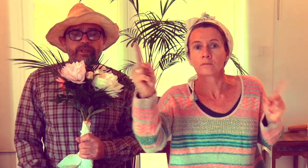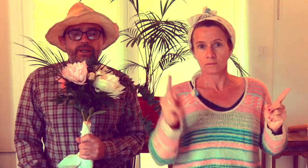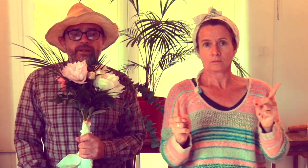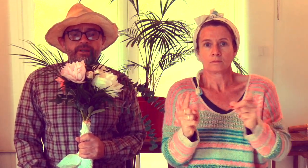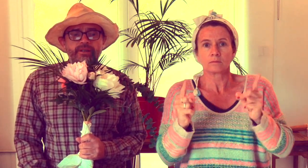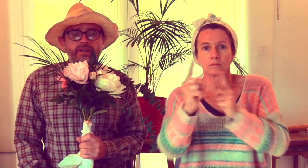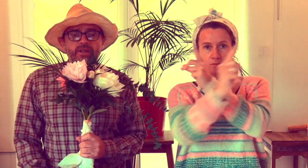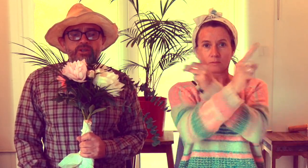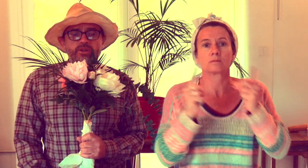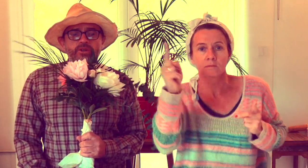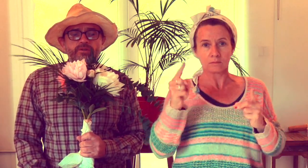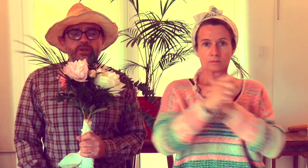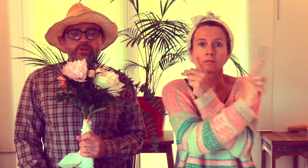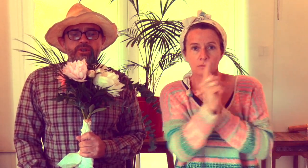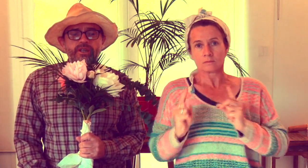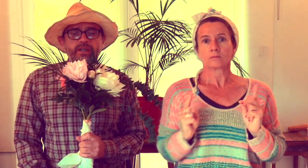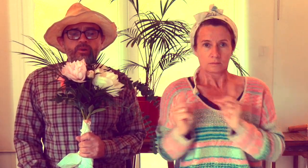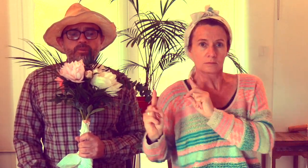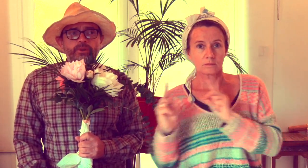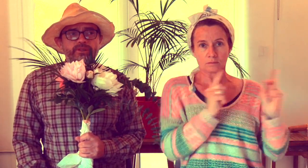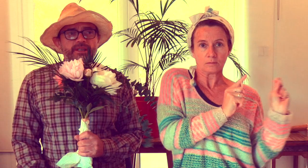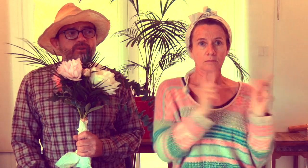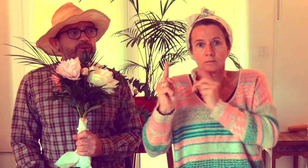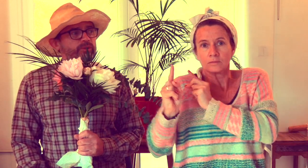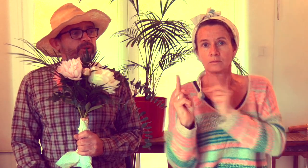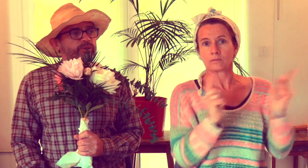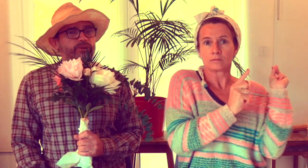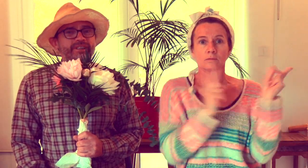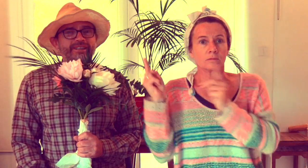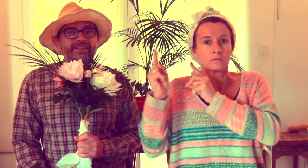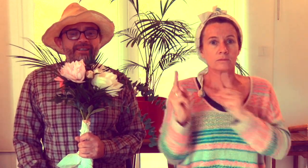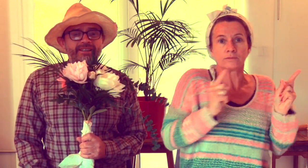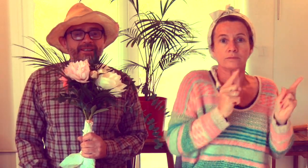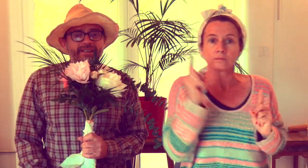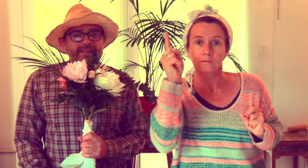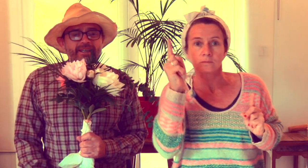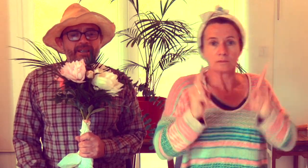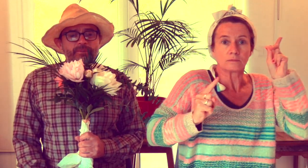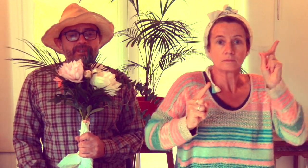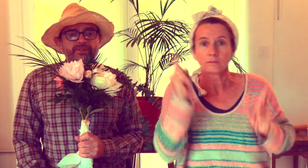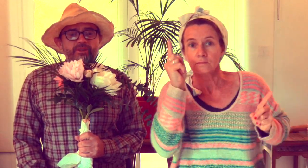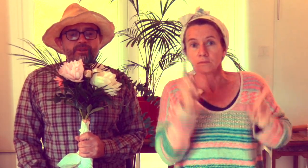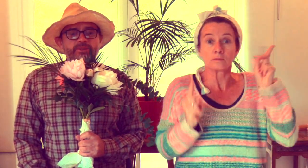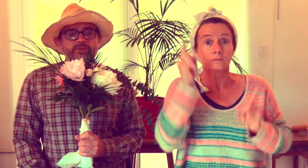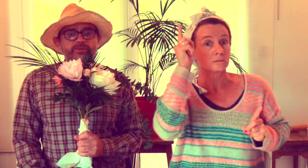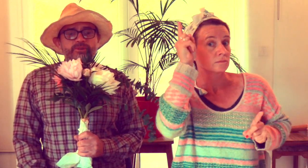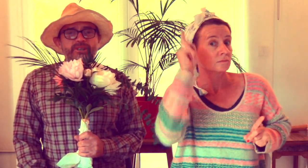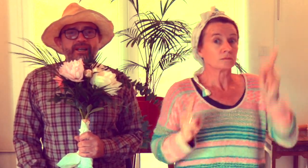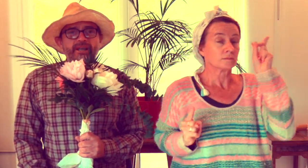bouquet? Je vais le jeter ou peut-être te le donner. Et peut-être que tu voudras